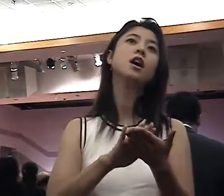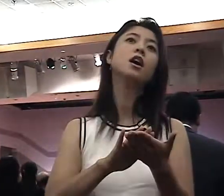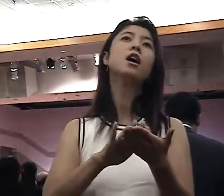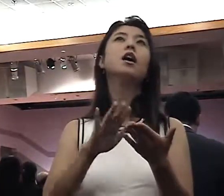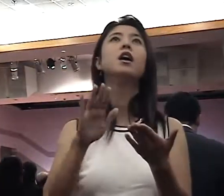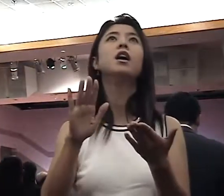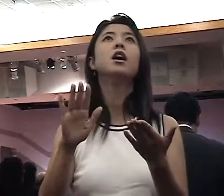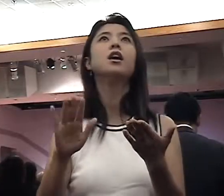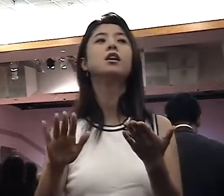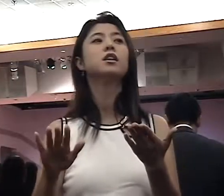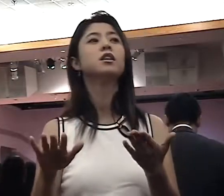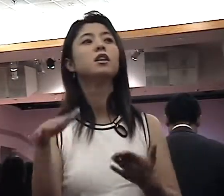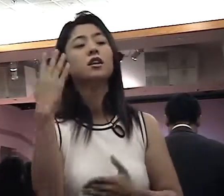그러나 내 모든 것